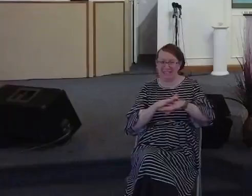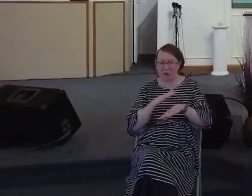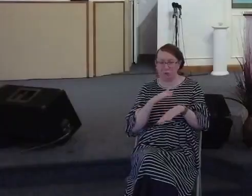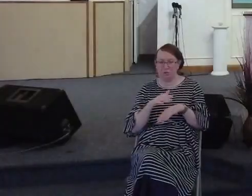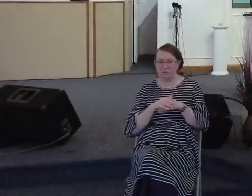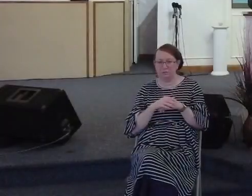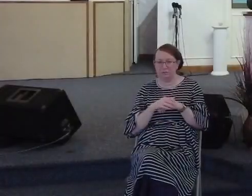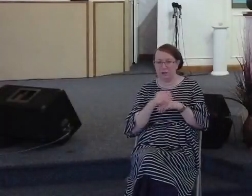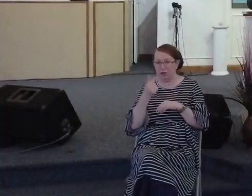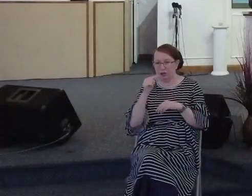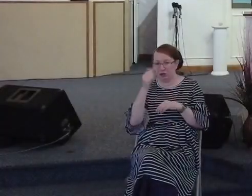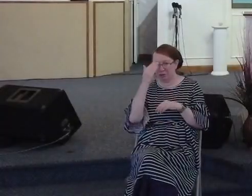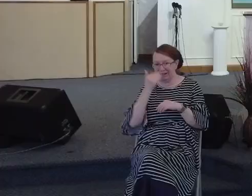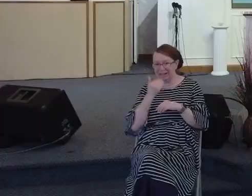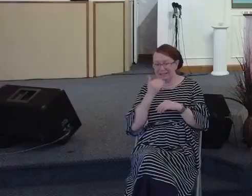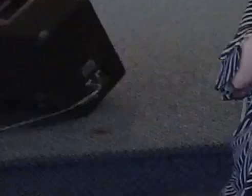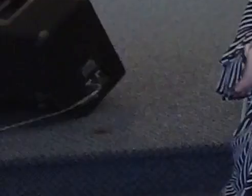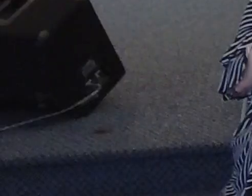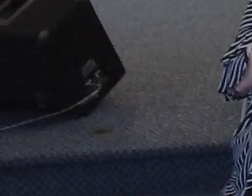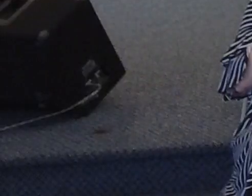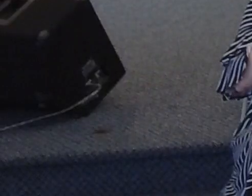¿Sabe? Mis mejores amigos, los mosquitos.